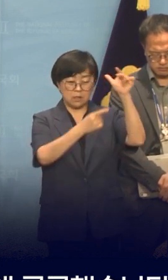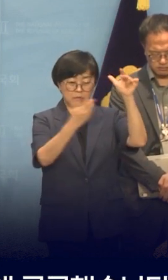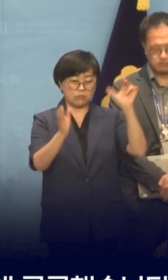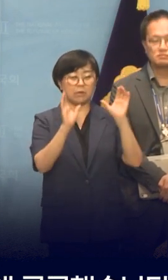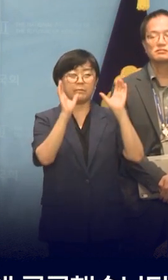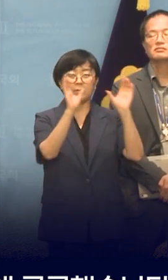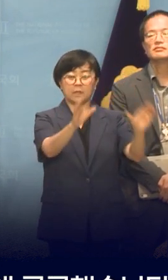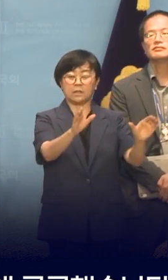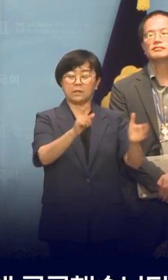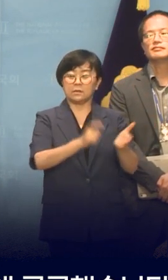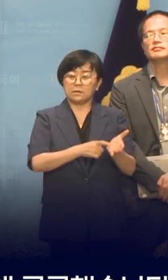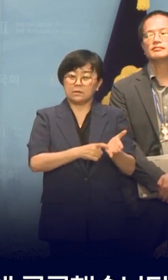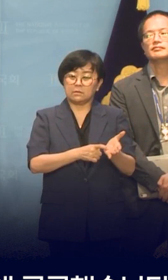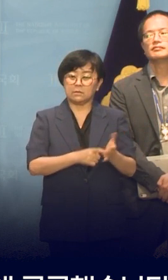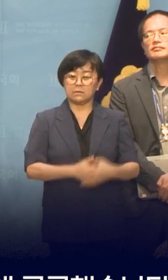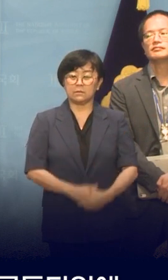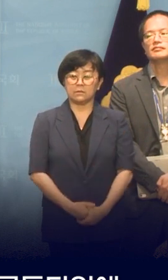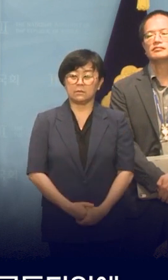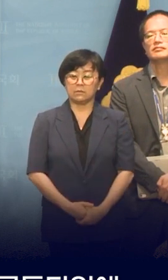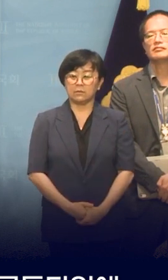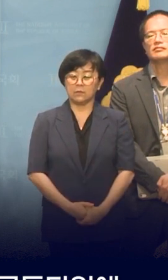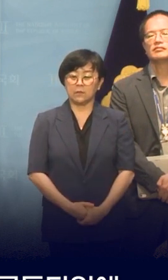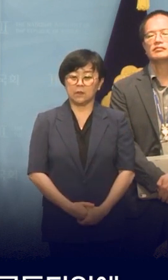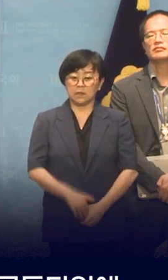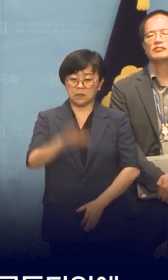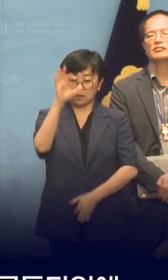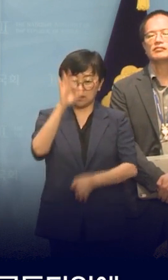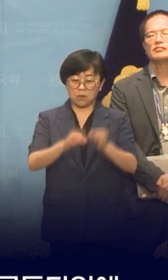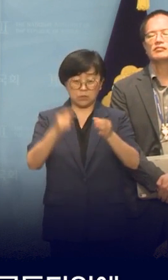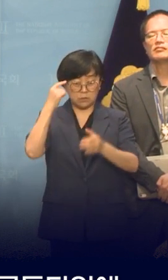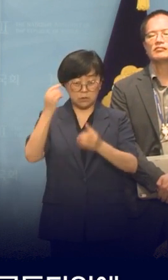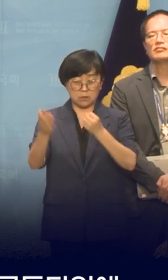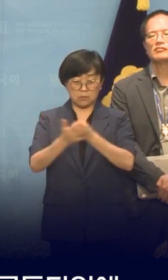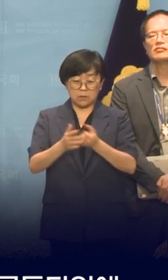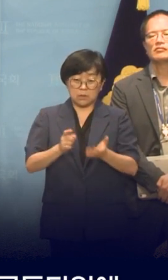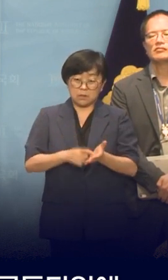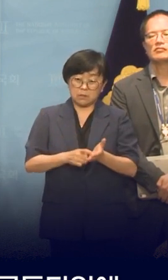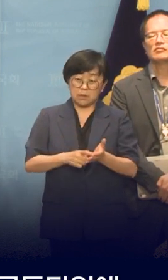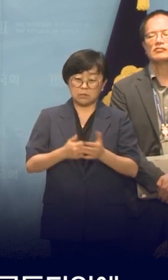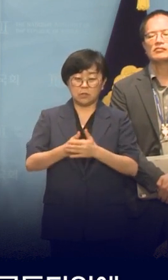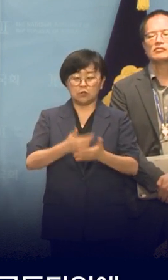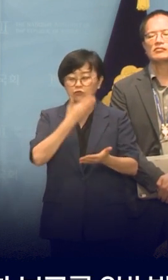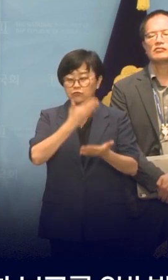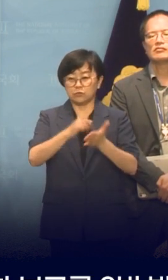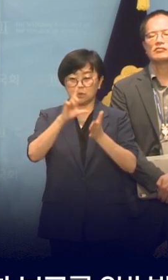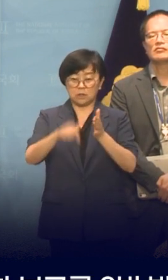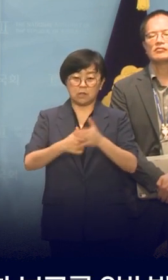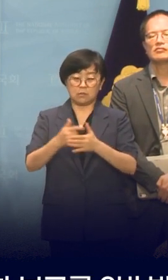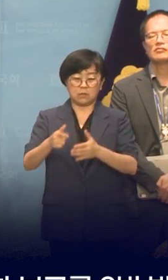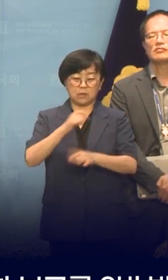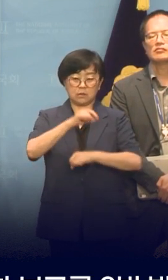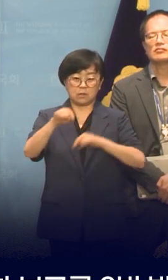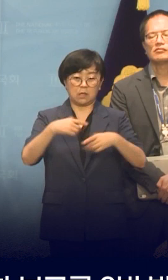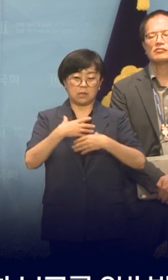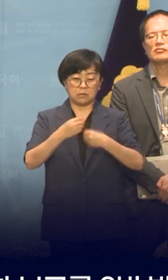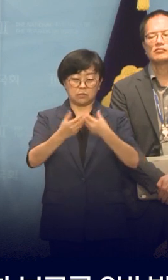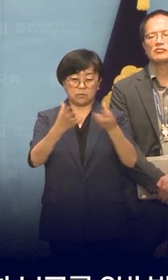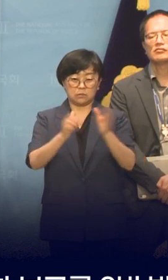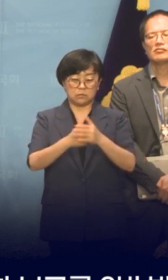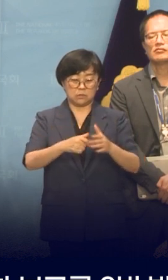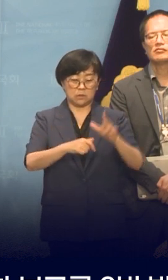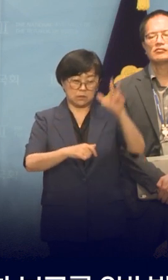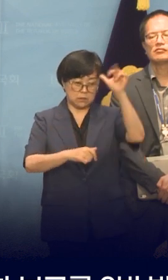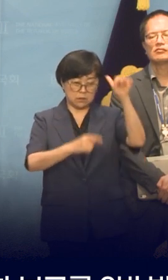전가하게 급급했습니다 사고인지 이후 촌각을 다투는 골든타임에 행안부 직원과 경찰